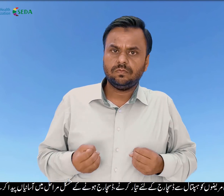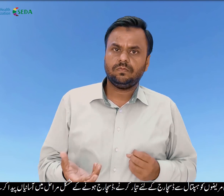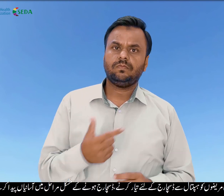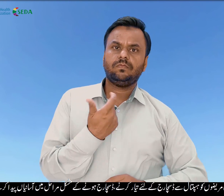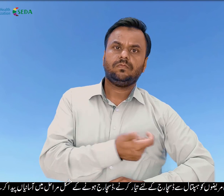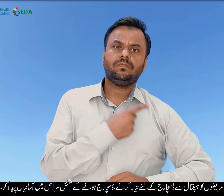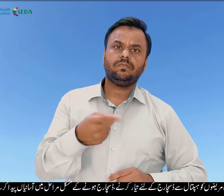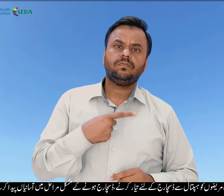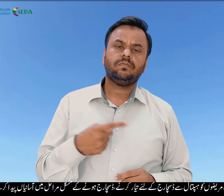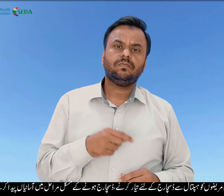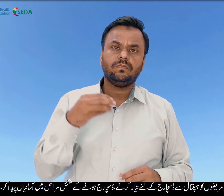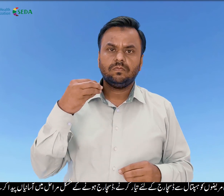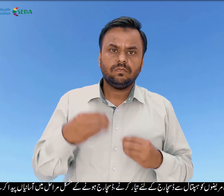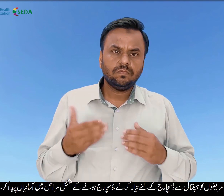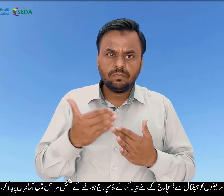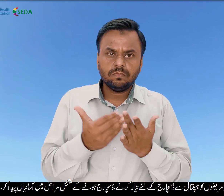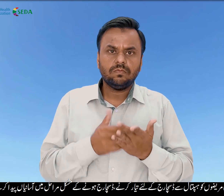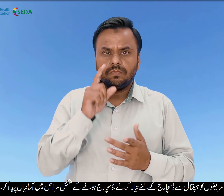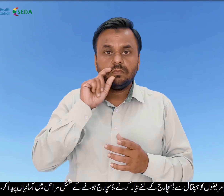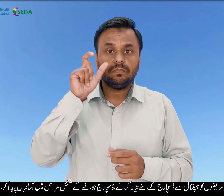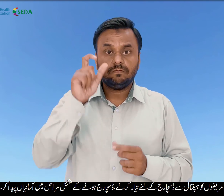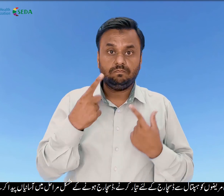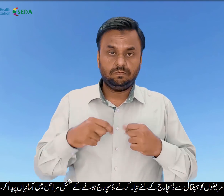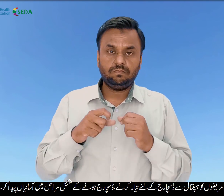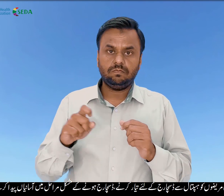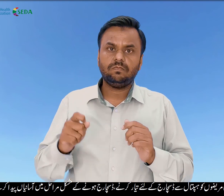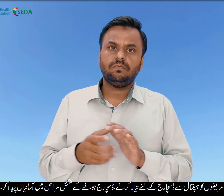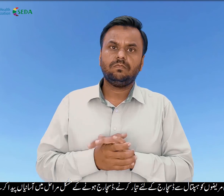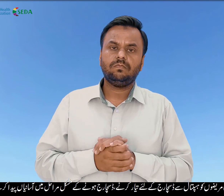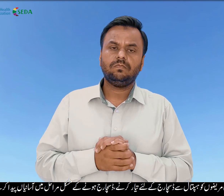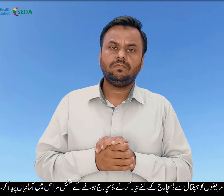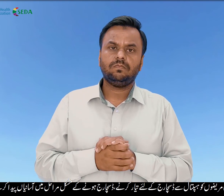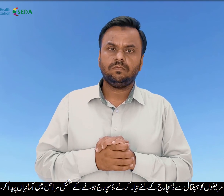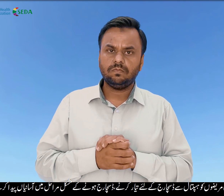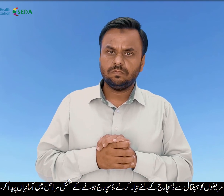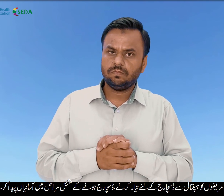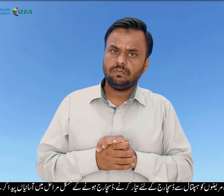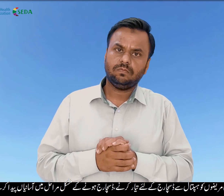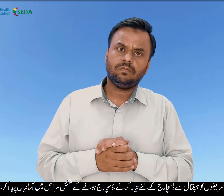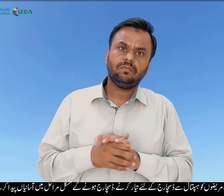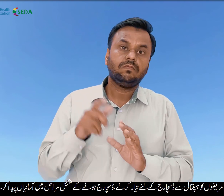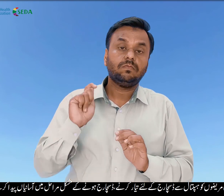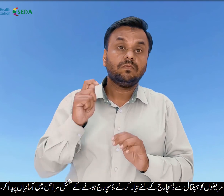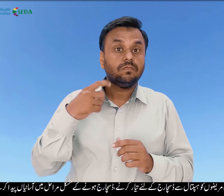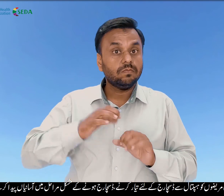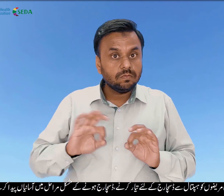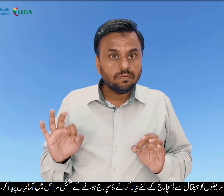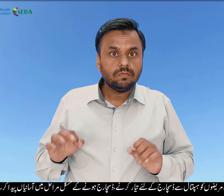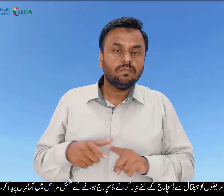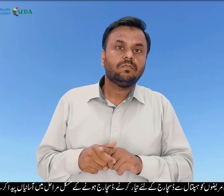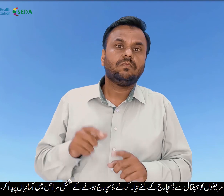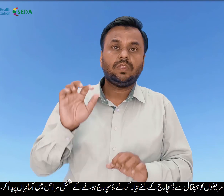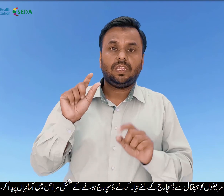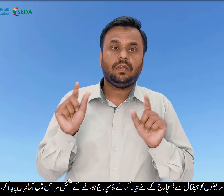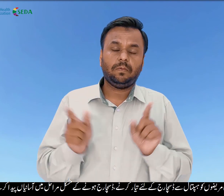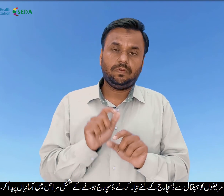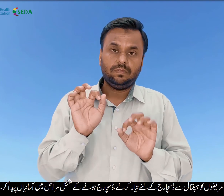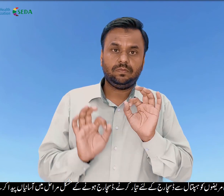بحالی مریضوں کو ہسپتال سے ڈسچارج کرنے کے لیے تیار کرنے، ڈسچارج ہونے کے مشکل مراحل میں آسانیاں